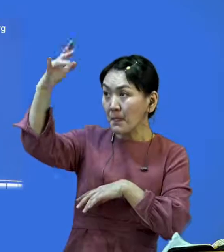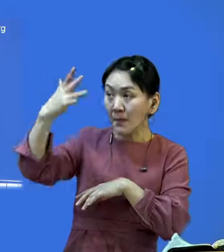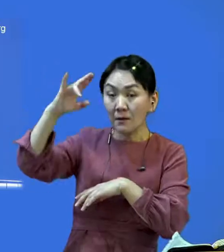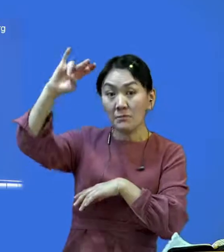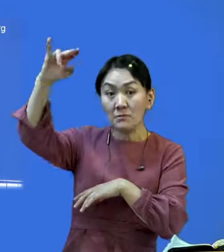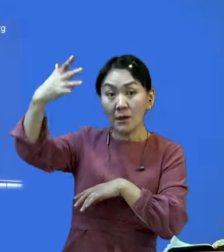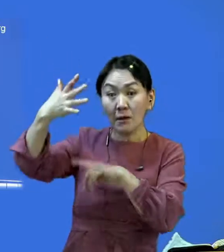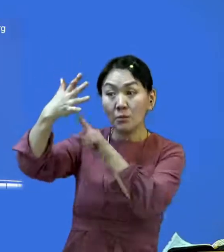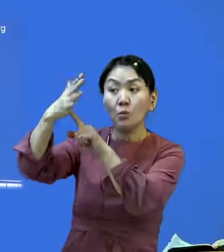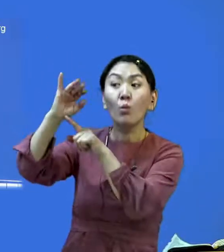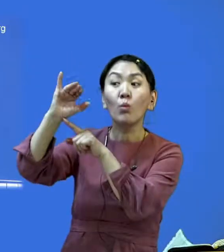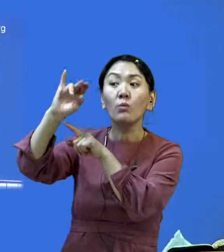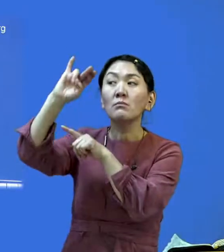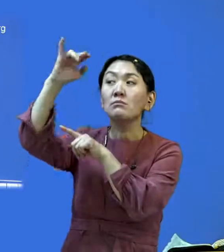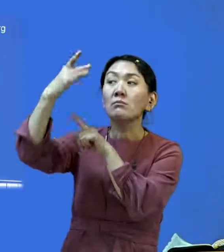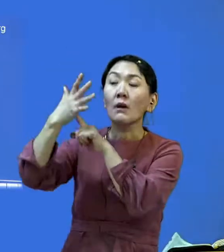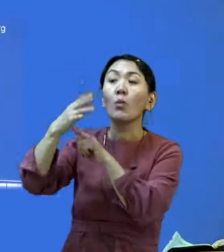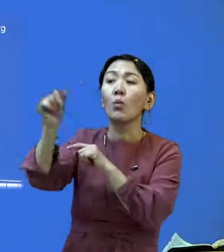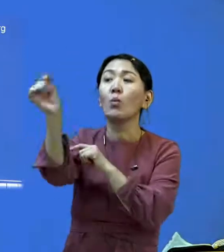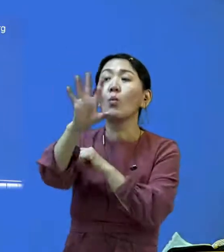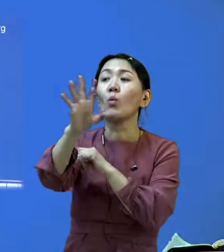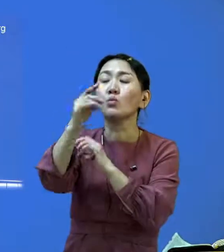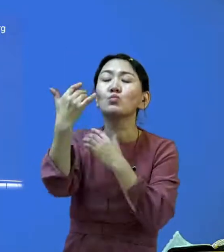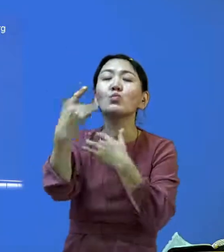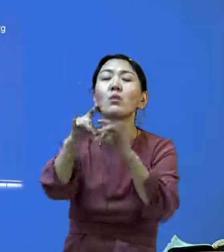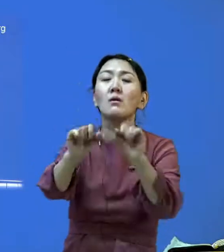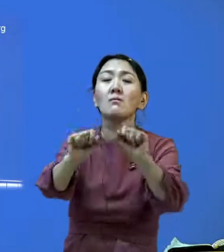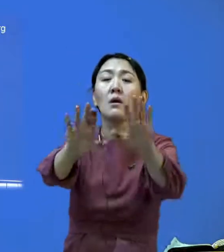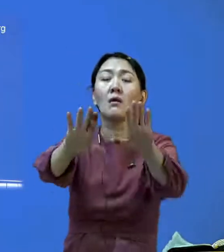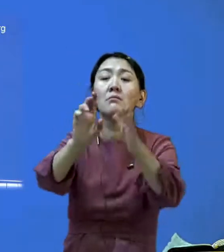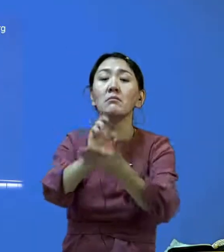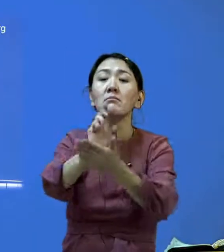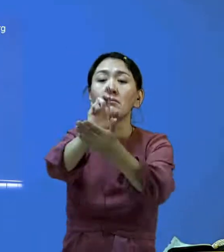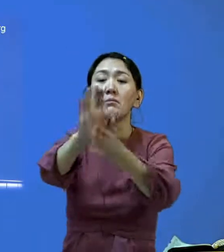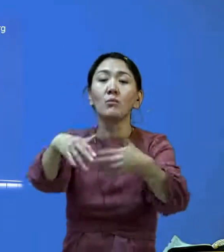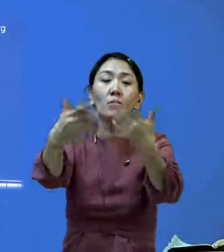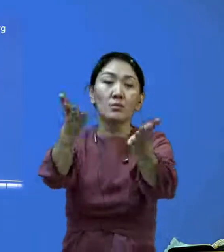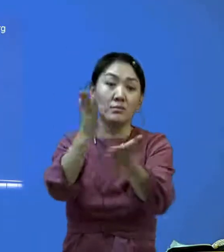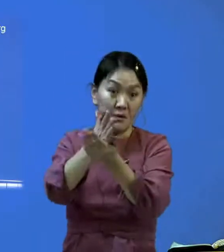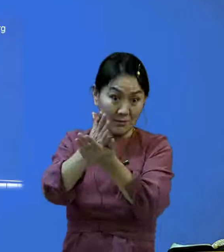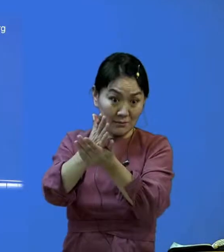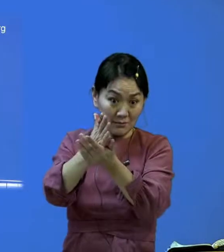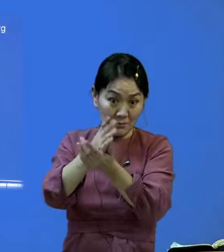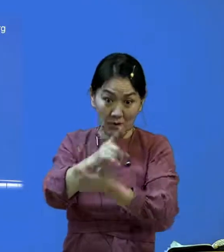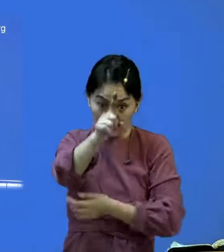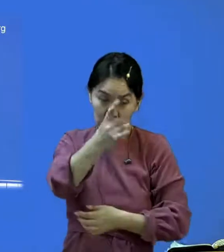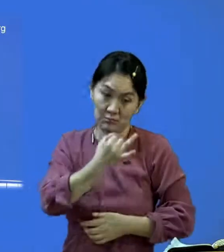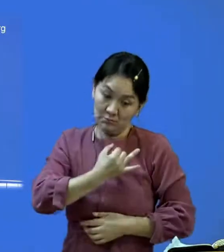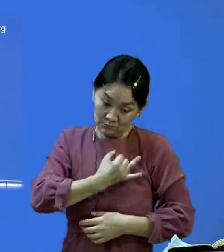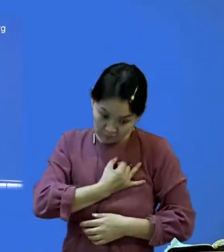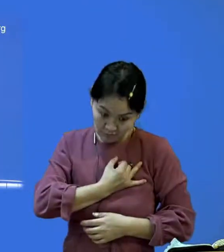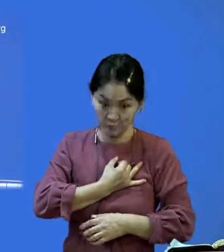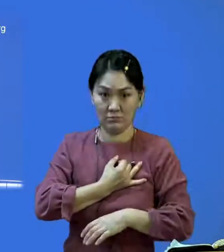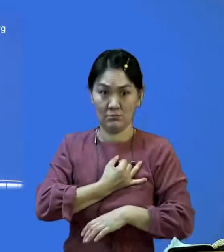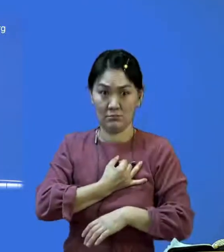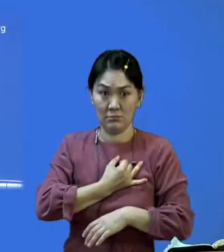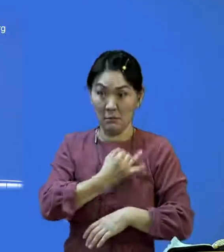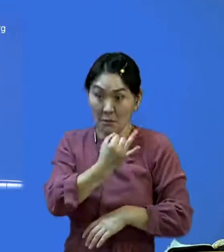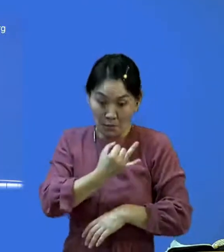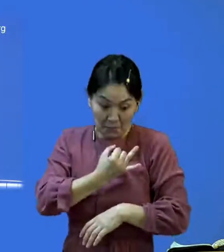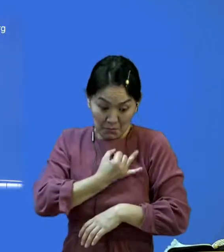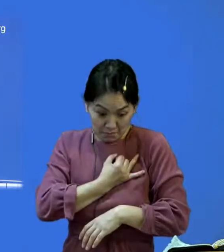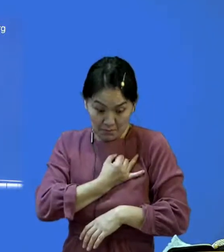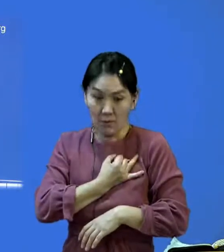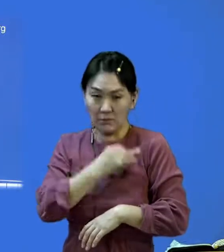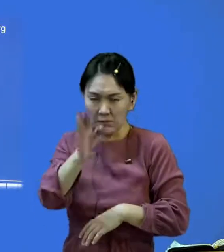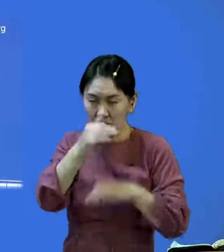одоо үнгүй тийм ээ зүгээр өгч байна, бэлэг өгч байна тийм ээ. Тэгээд итгэлээрээ та нар аврагдсан. Энэ та нараас бас харин бурхны